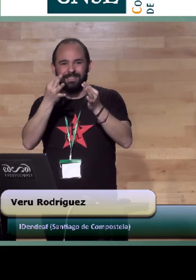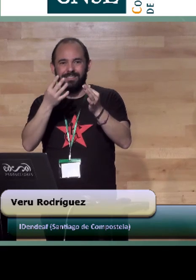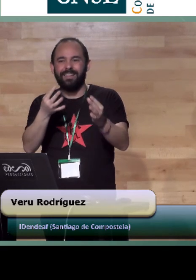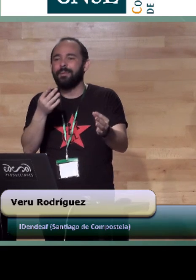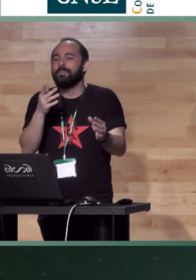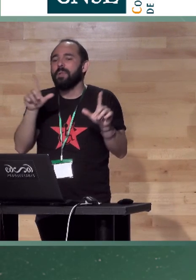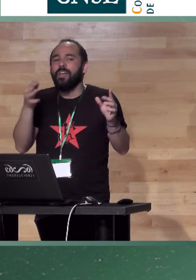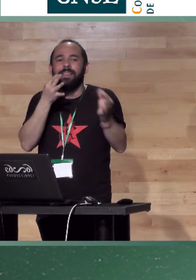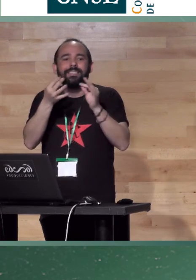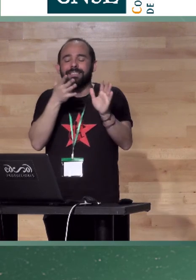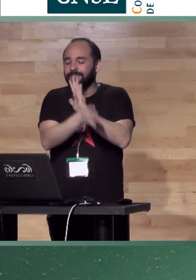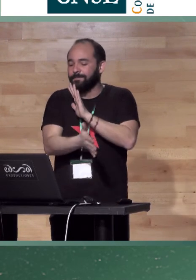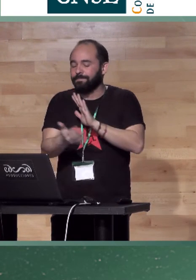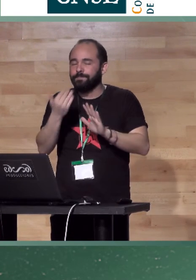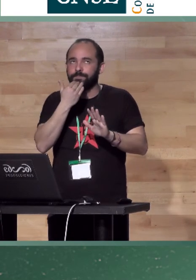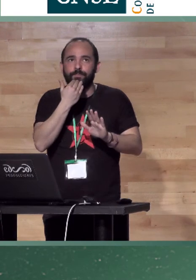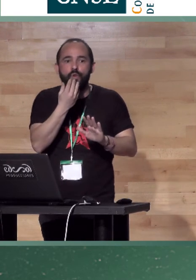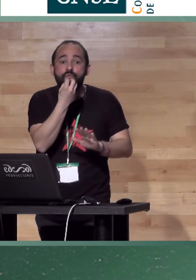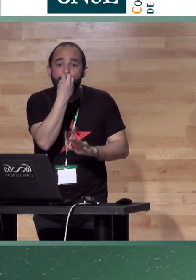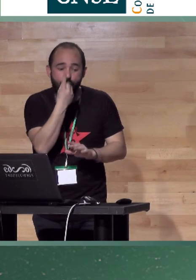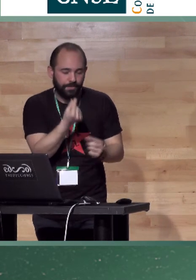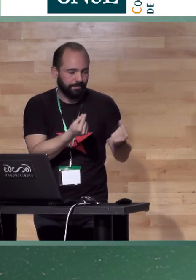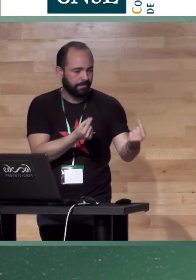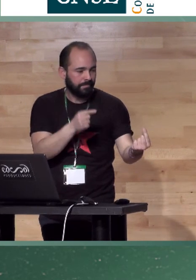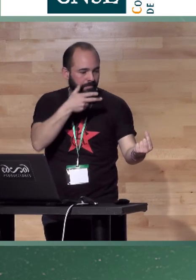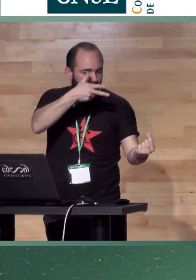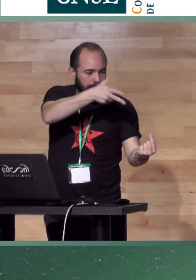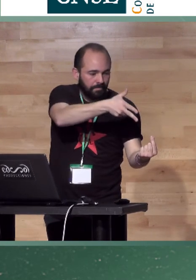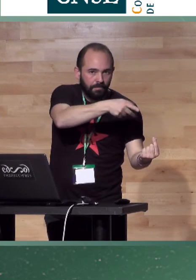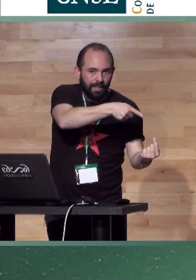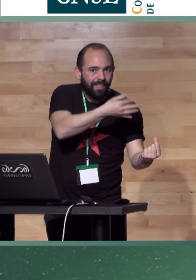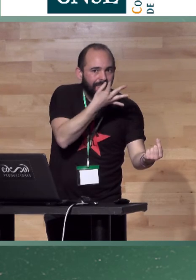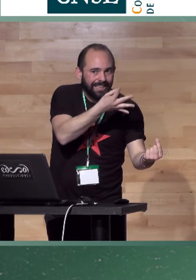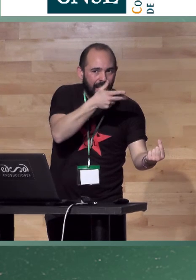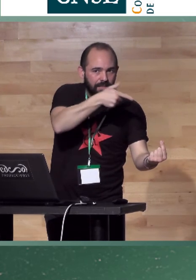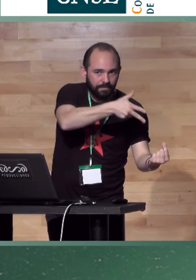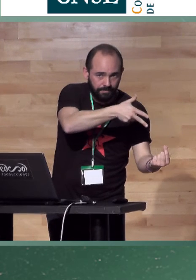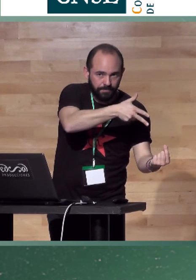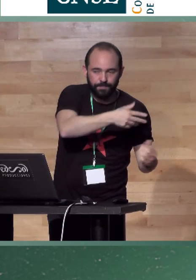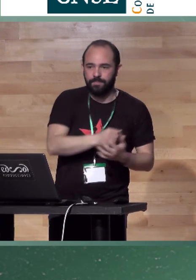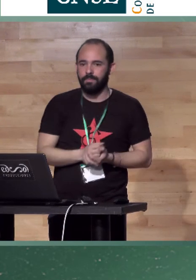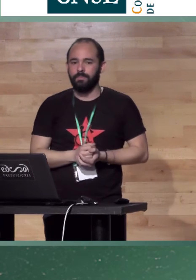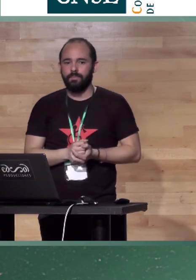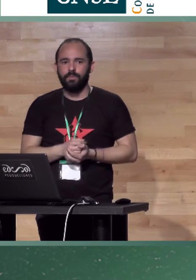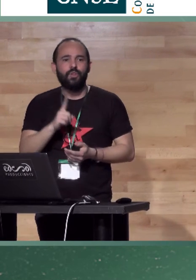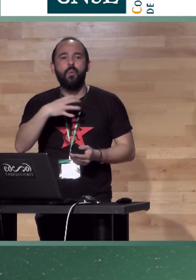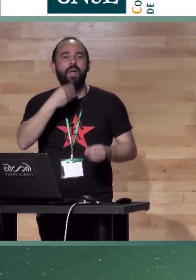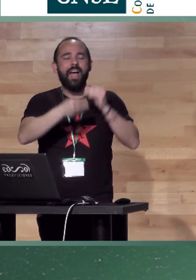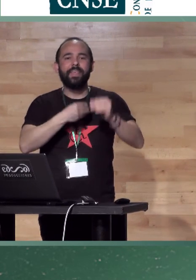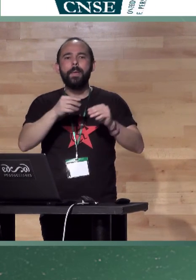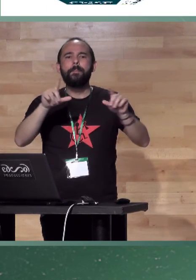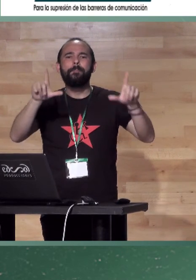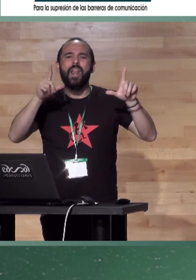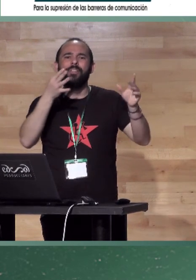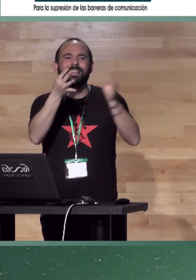plano de detalle. Plano de detalle significa que la flor empieza a grabar, se empieza a grabar